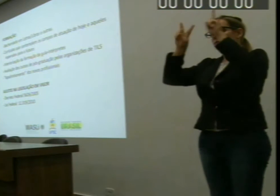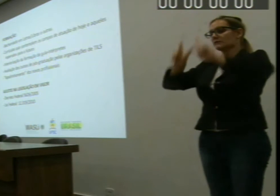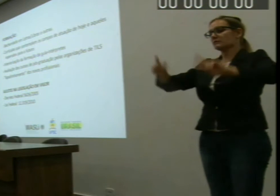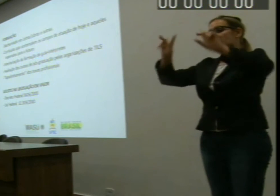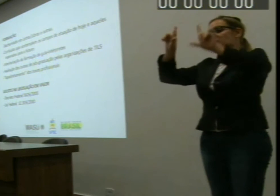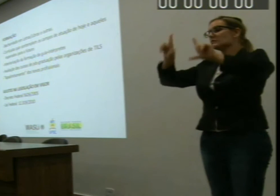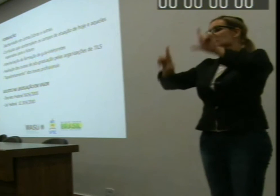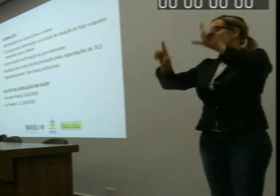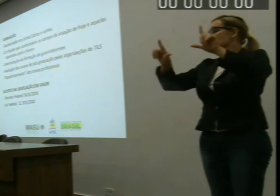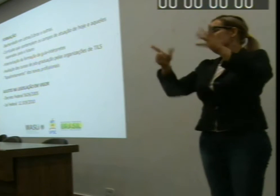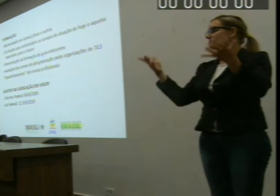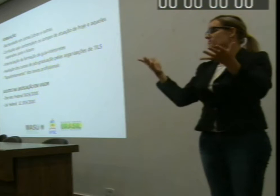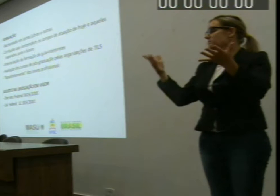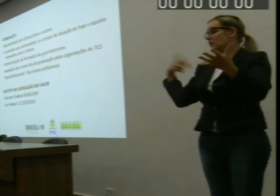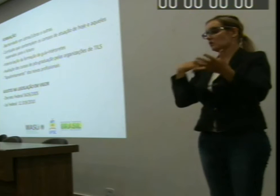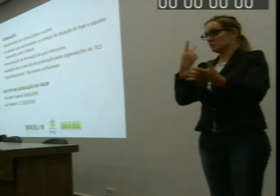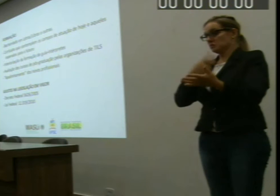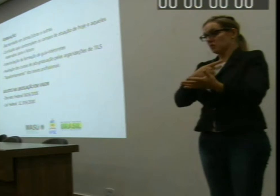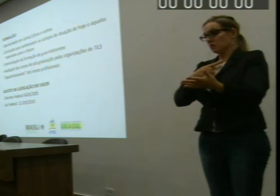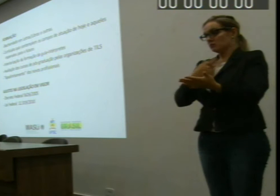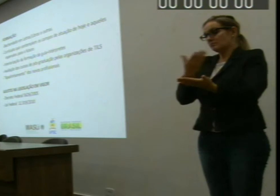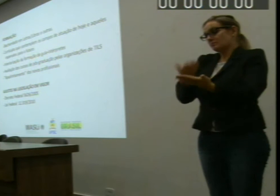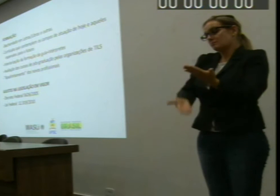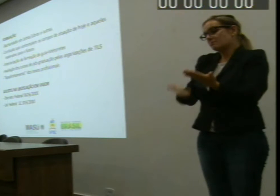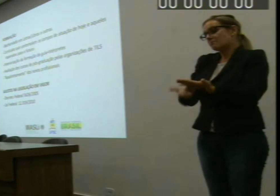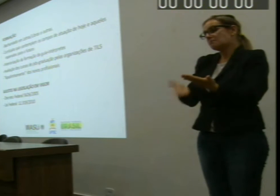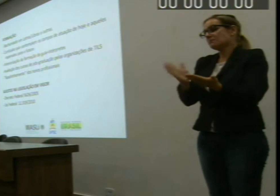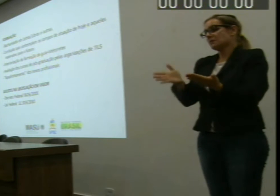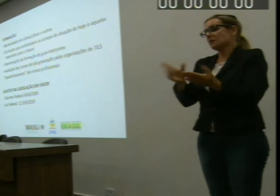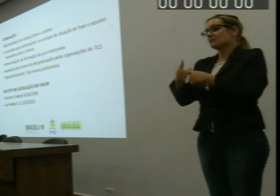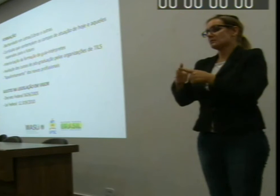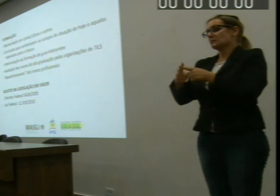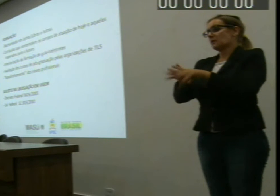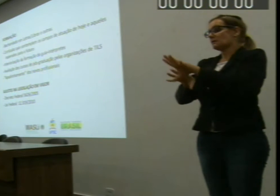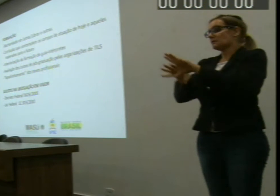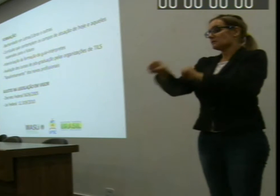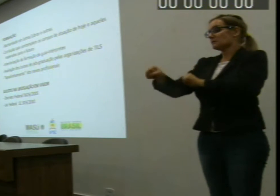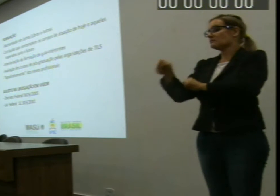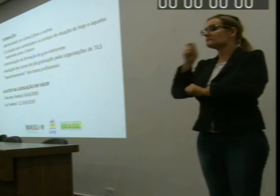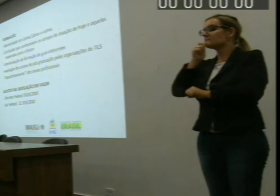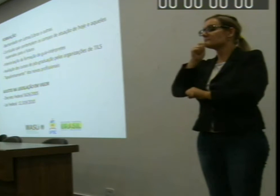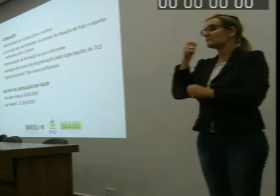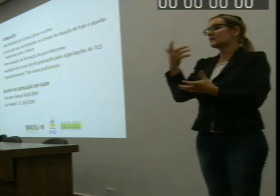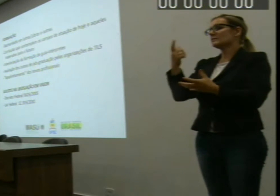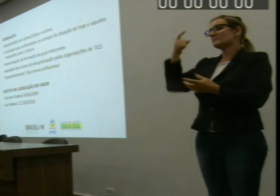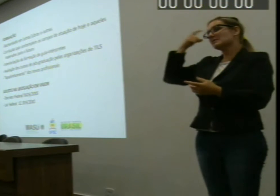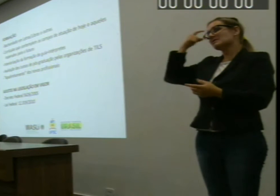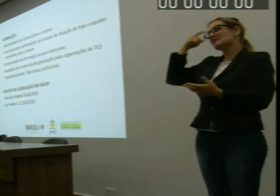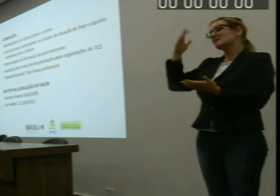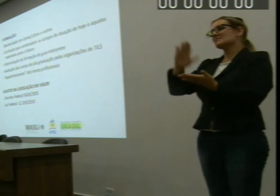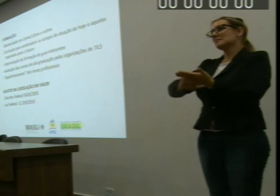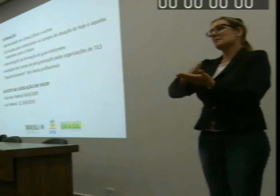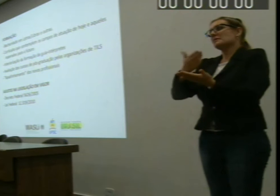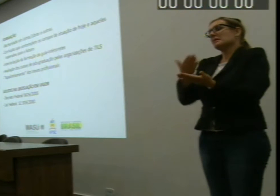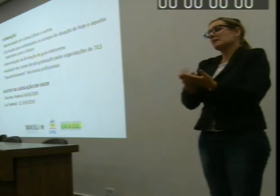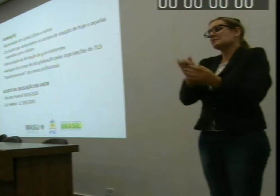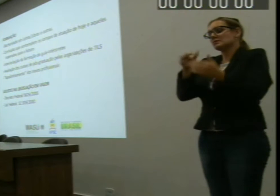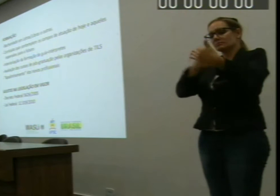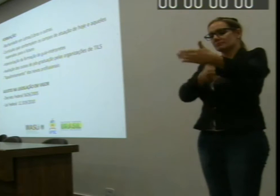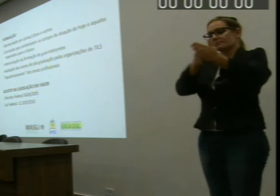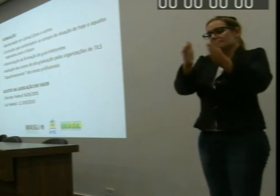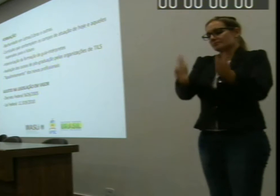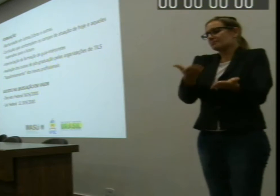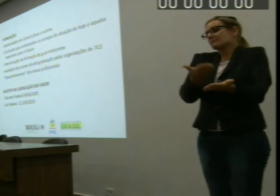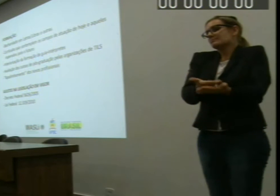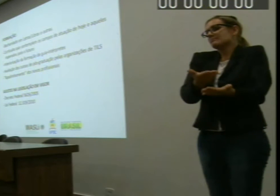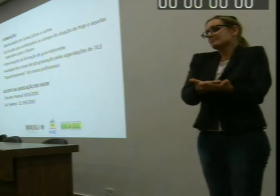ficando para trás né as coisas estão avançando e a formação ainda é de um pensando às vezes no intérprete só de sala de aula